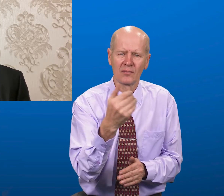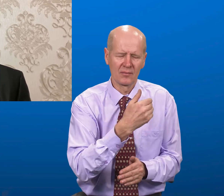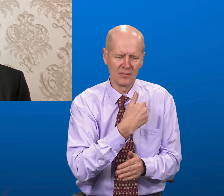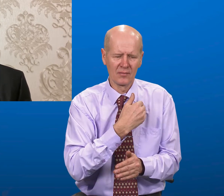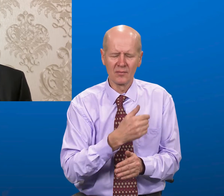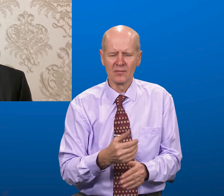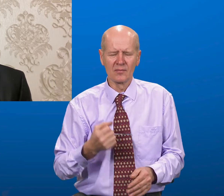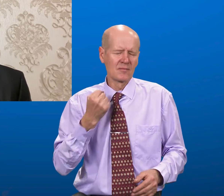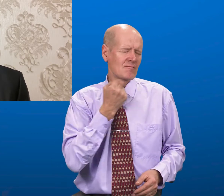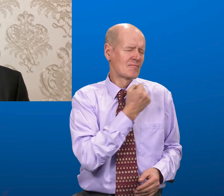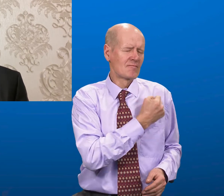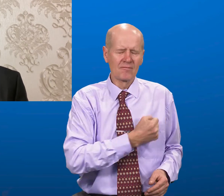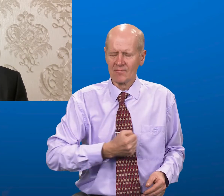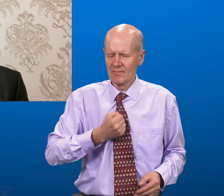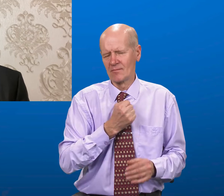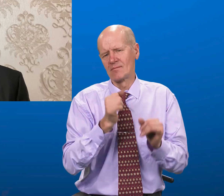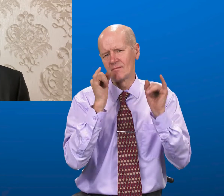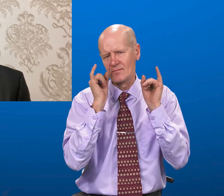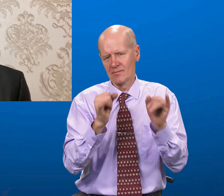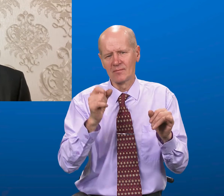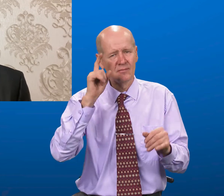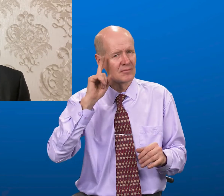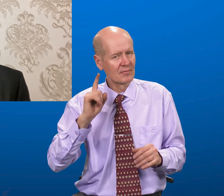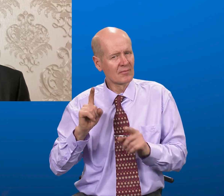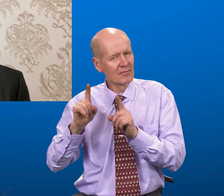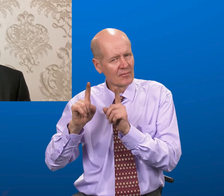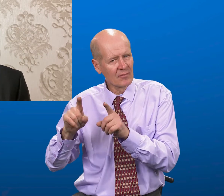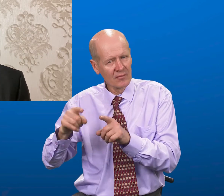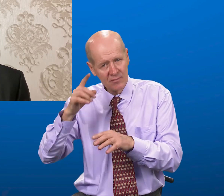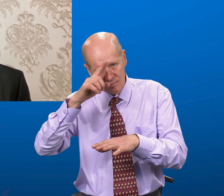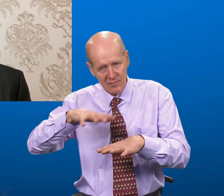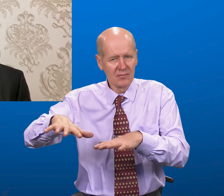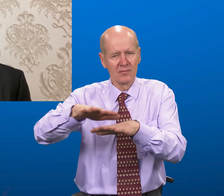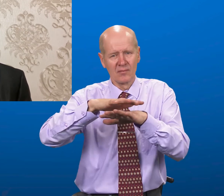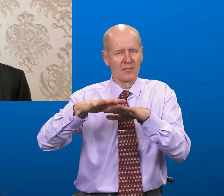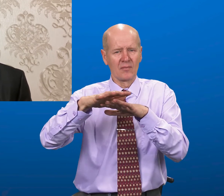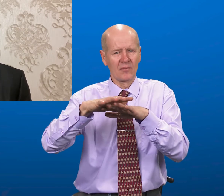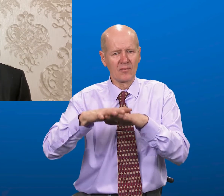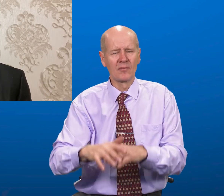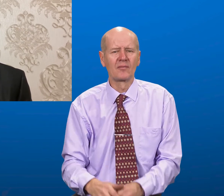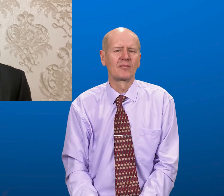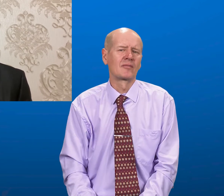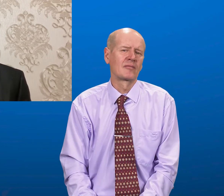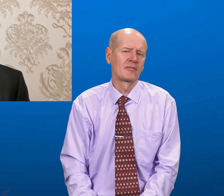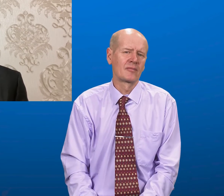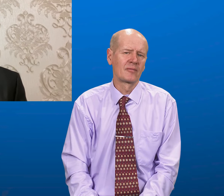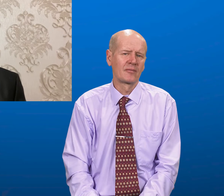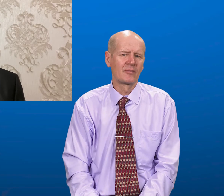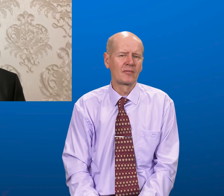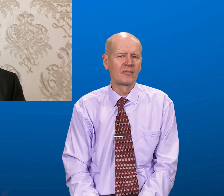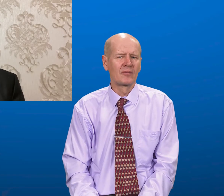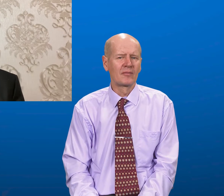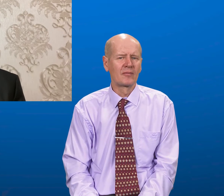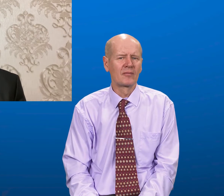Господь открытый, предельно честный, поэтому Он так и выражается.